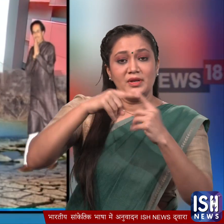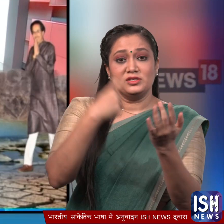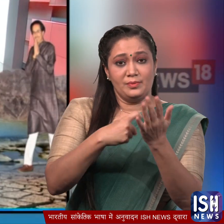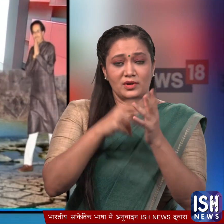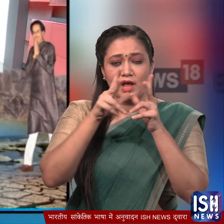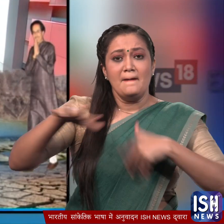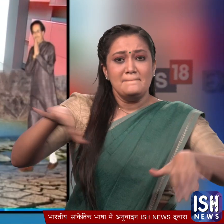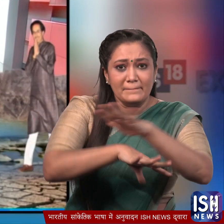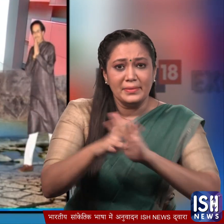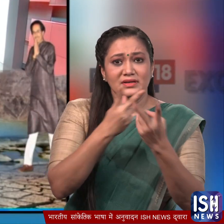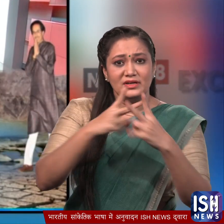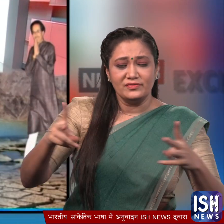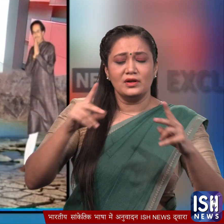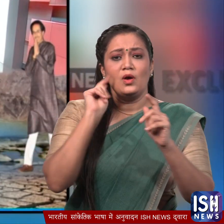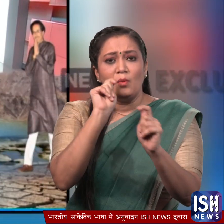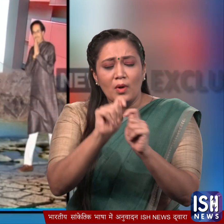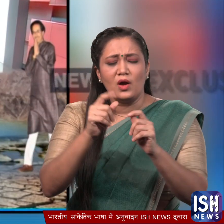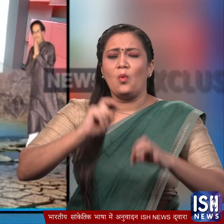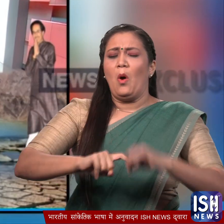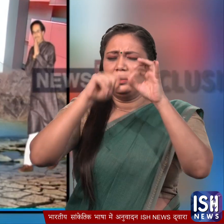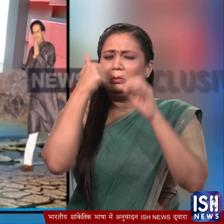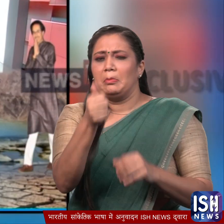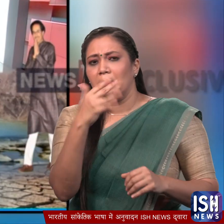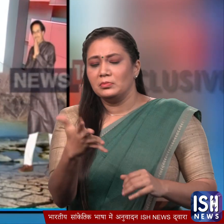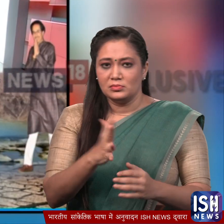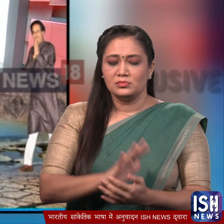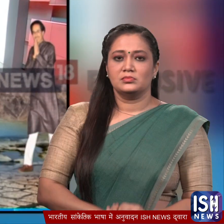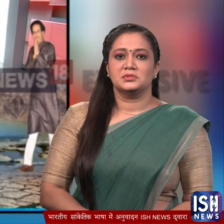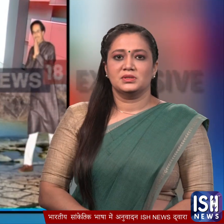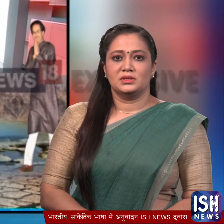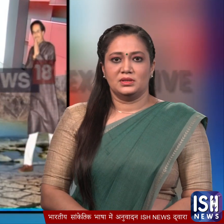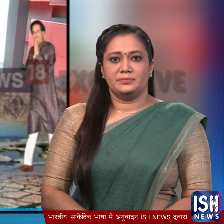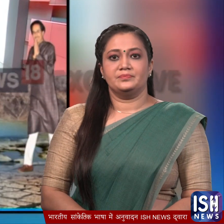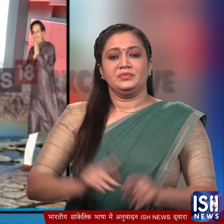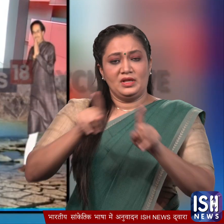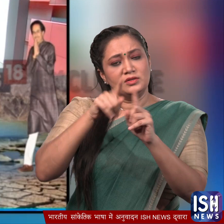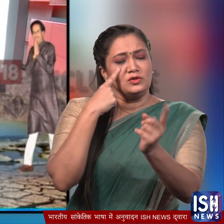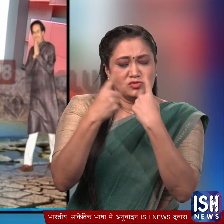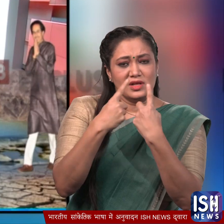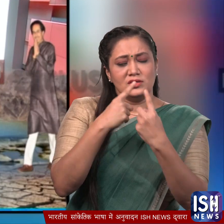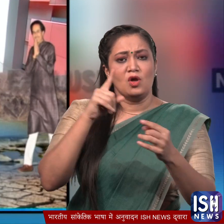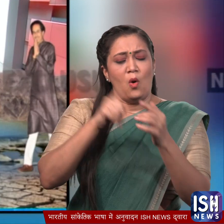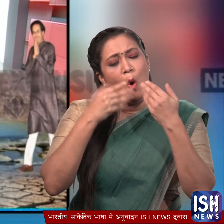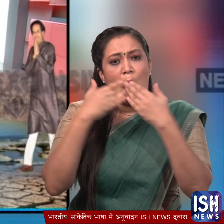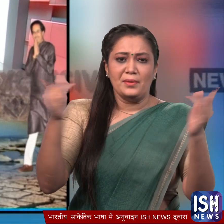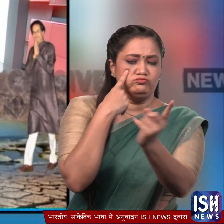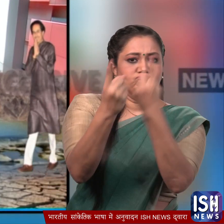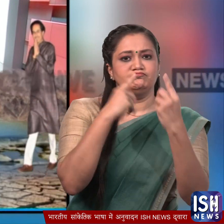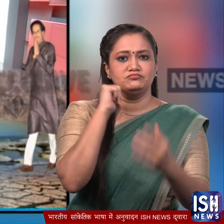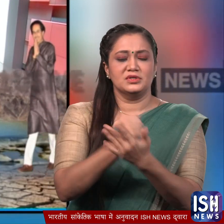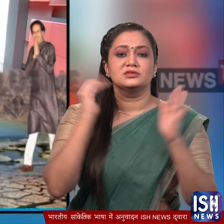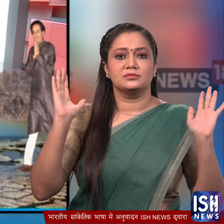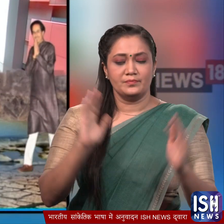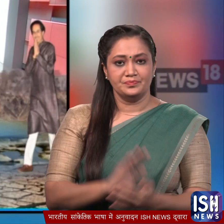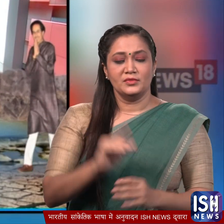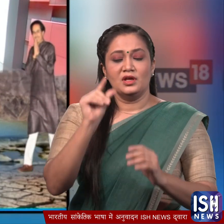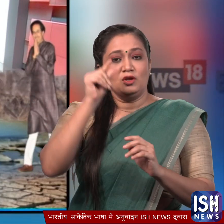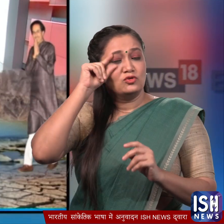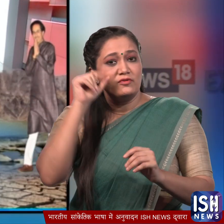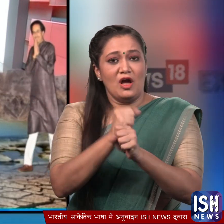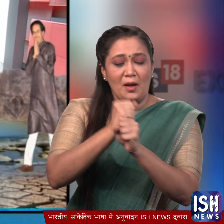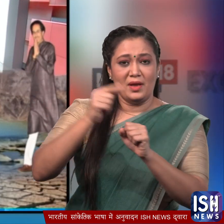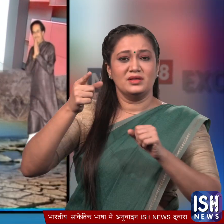वही इलाका है जहां पिछले महीने एयरफोर्स स्टेशन पर ड्रोन से हमला किया गया था। इसके अलावा खुफिया एजेंसियों को यह जानकारी भी मिली कि आतंकियों का एक गुट